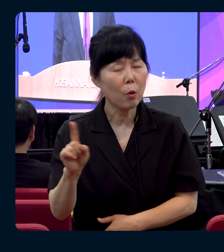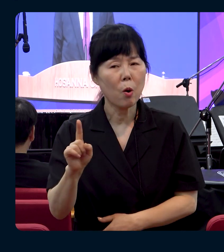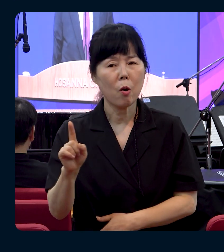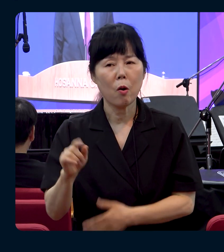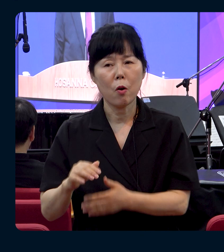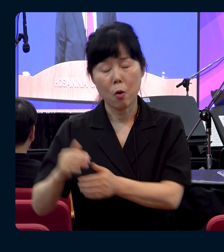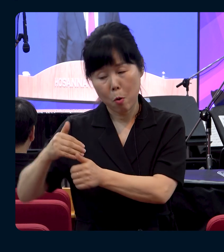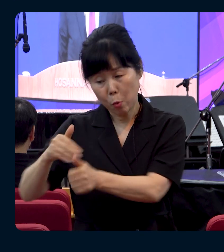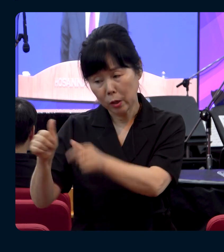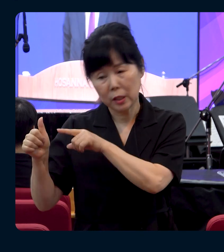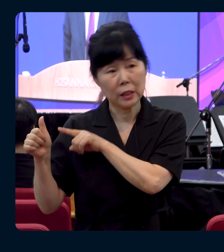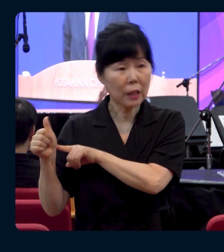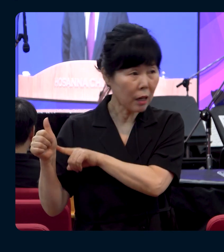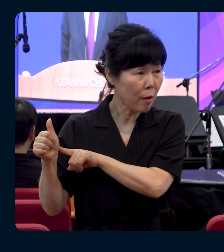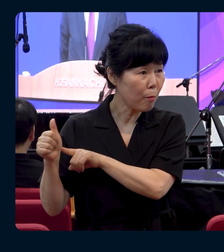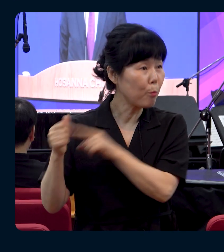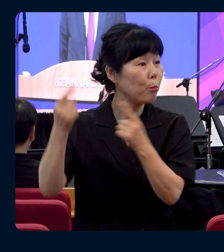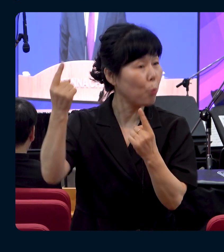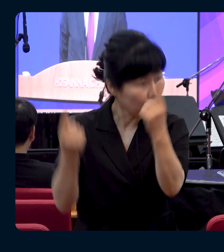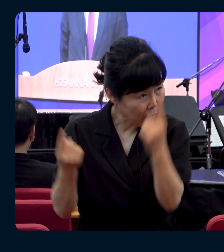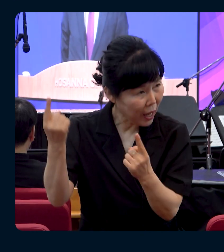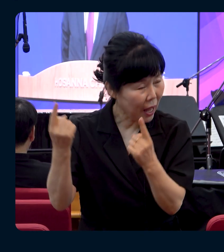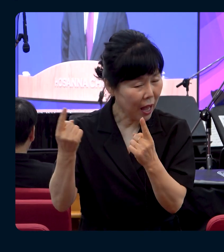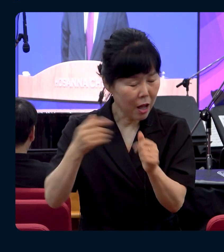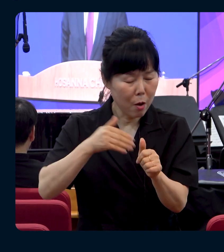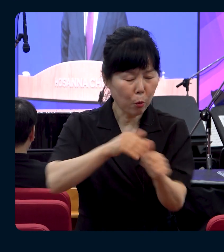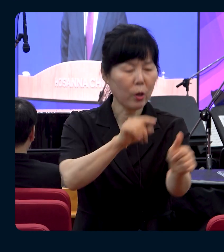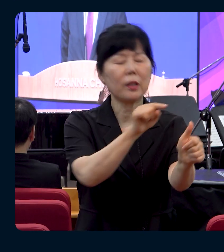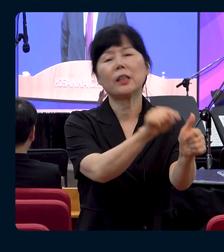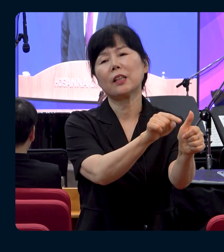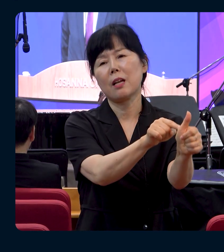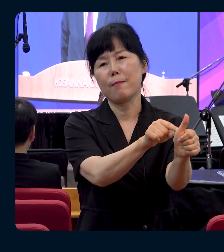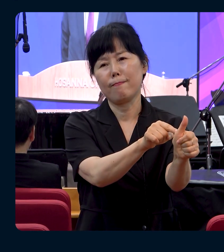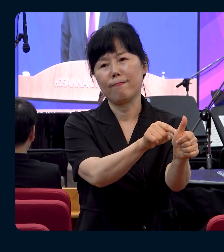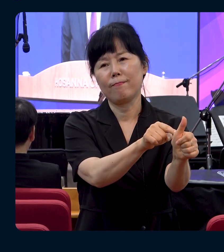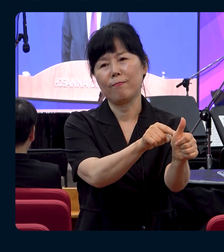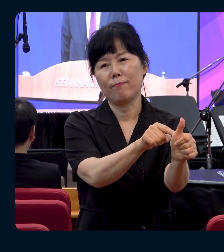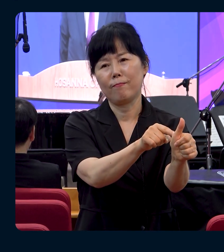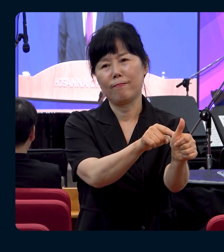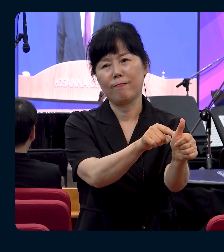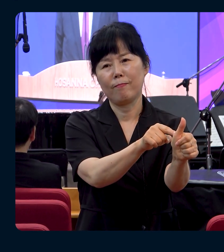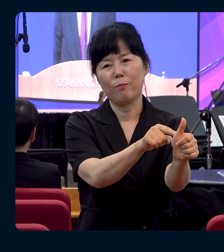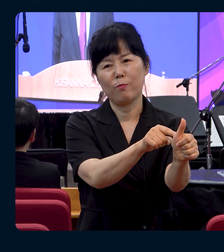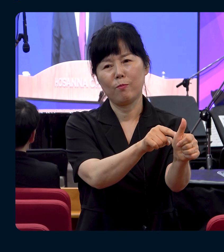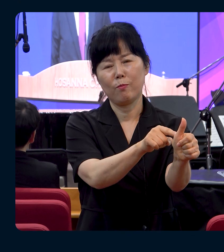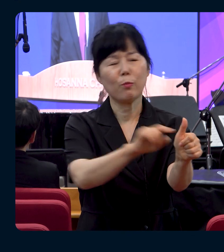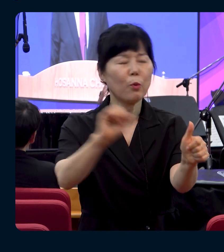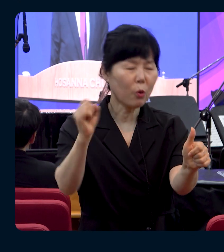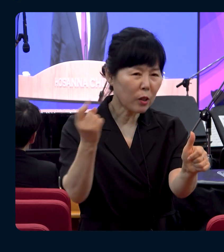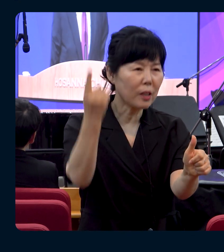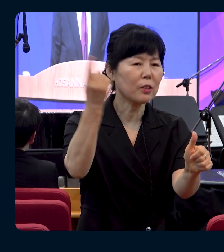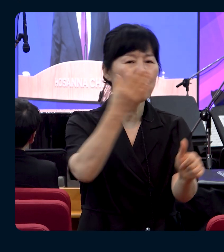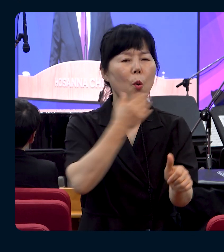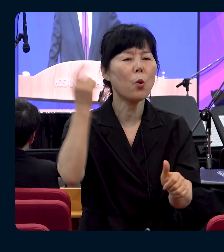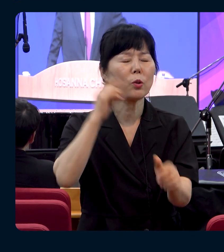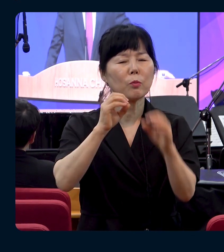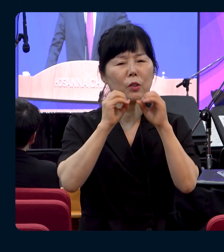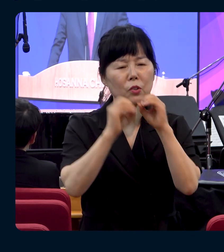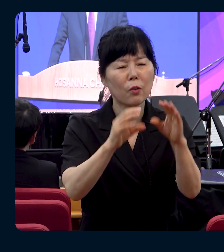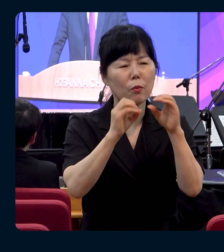보낼 수 있는 사람보다는요, 보냄을 받을 수 있는 사람들에 의해서 그렇게 복음이